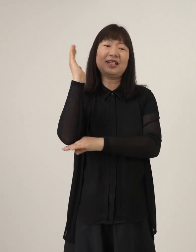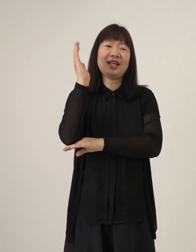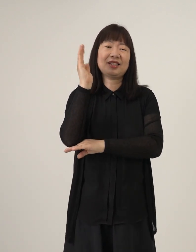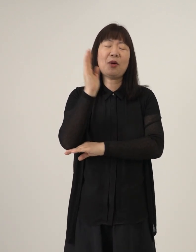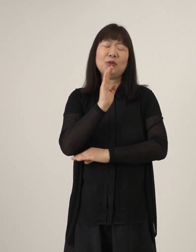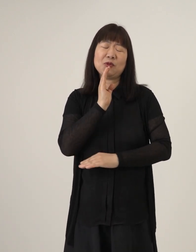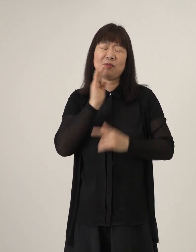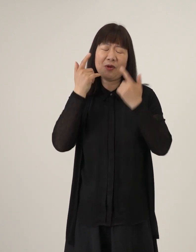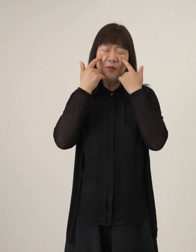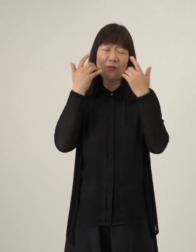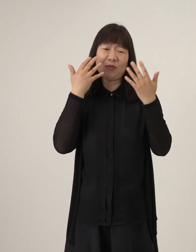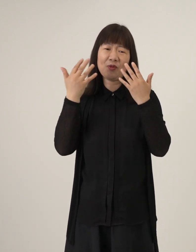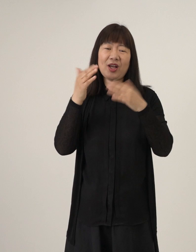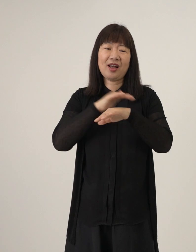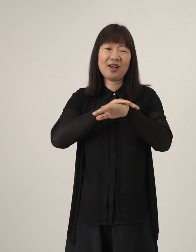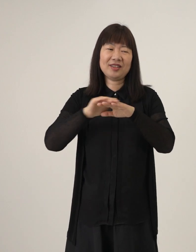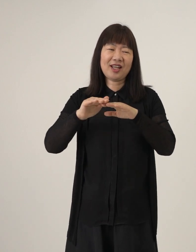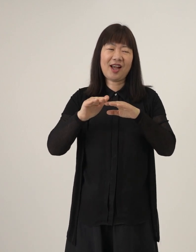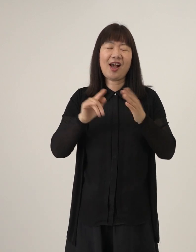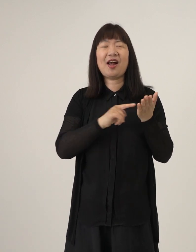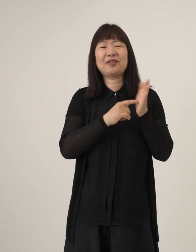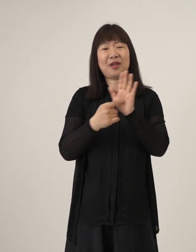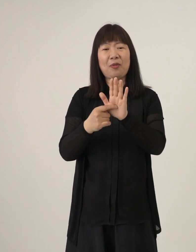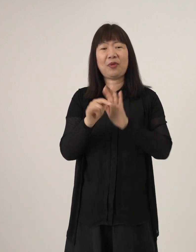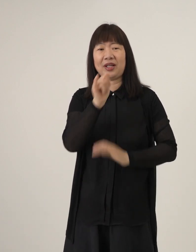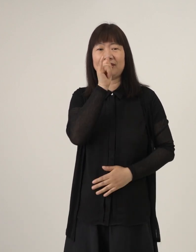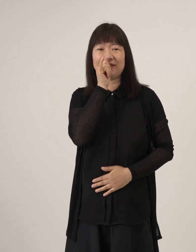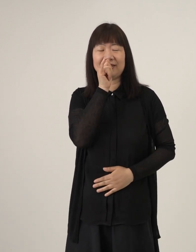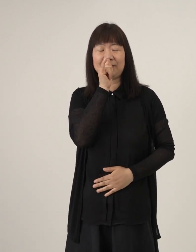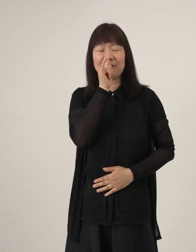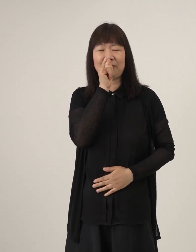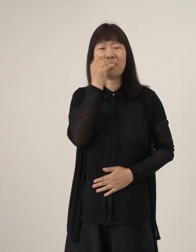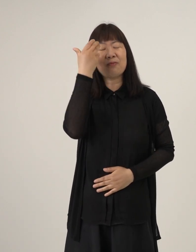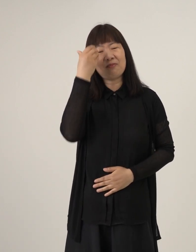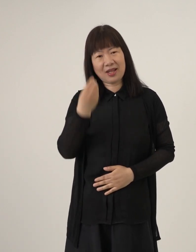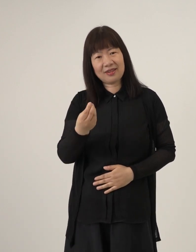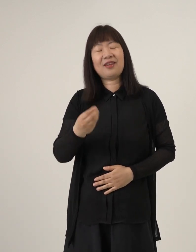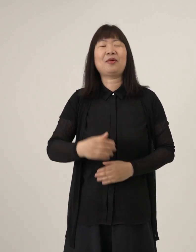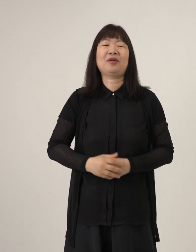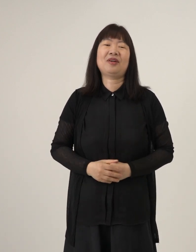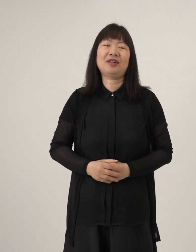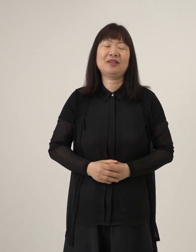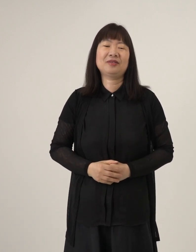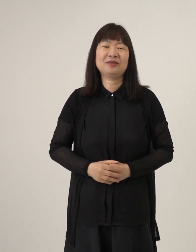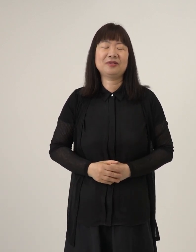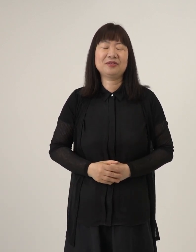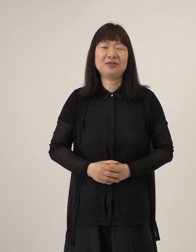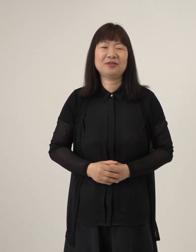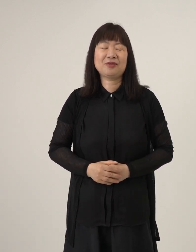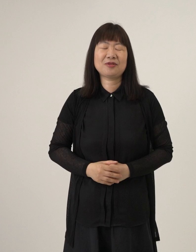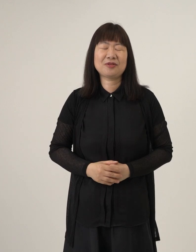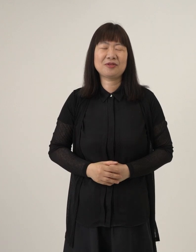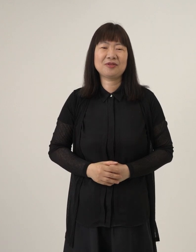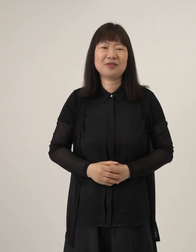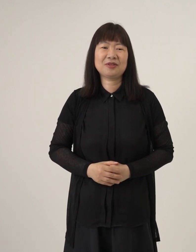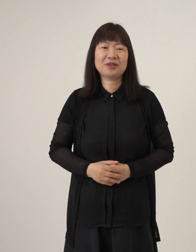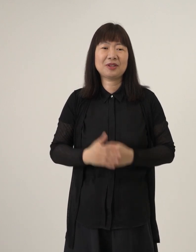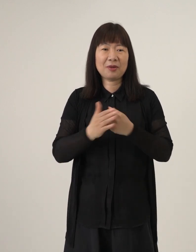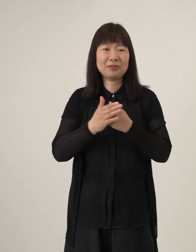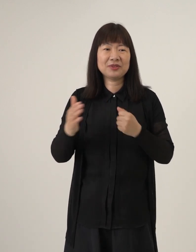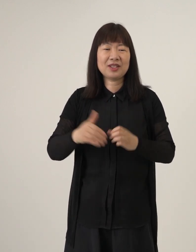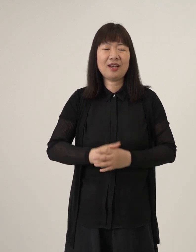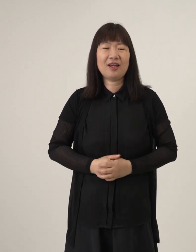그렇게 리얼하게 대사라든지 삶의 현장들이 녹여져 있는지 깜짝 놀랐어요. 그래서